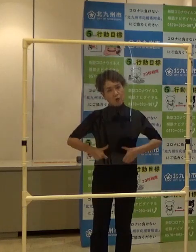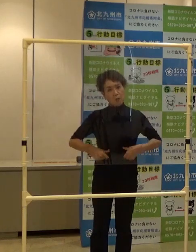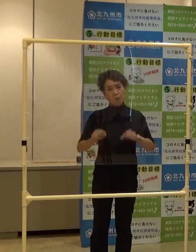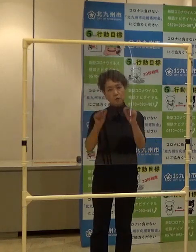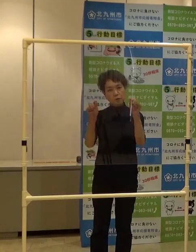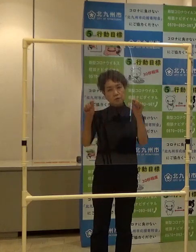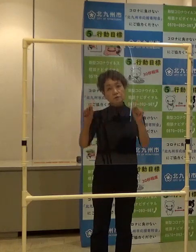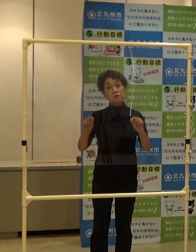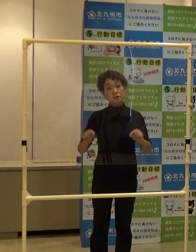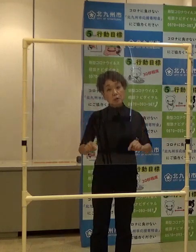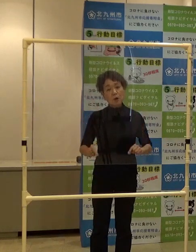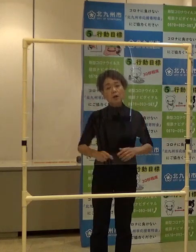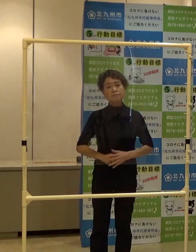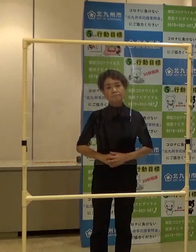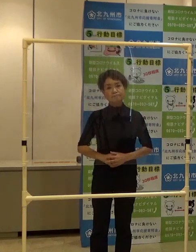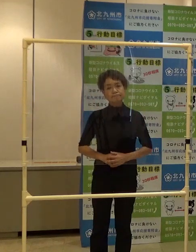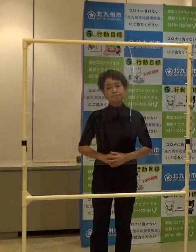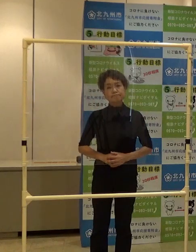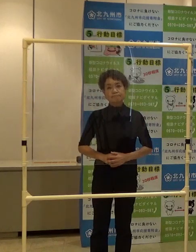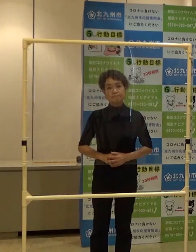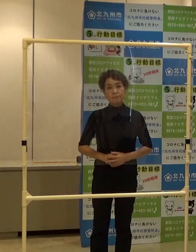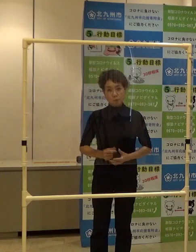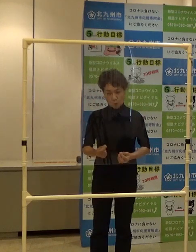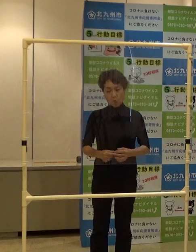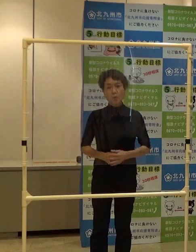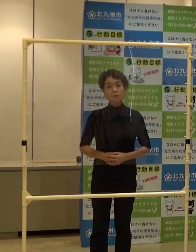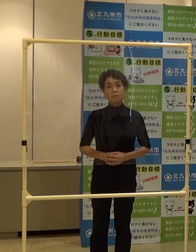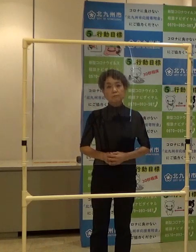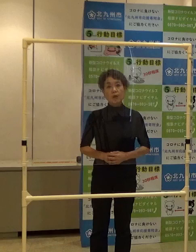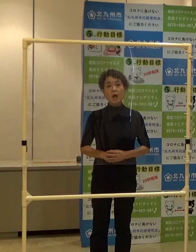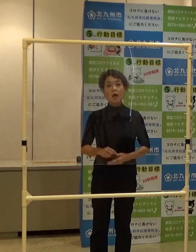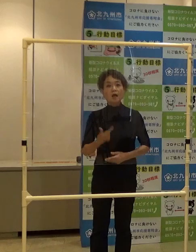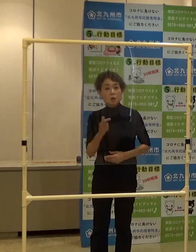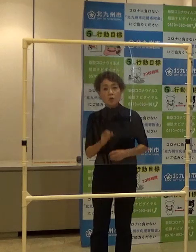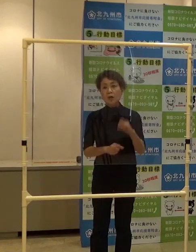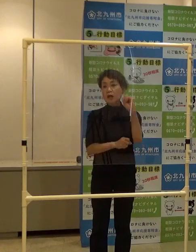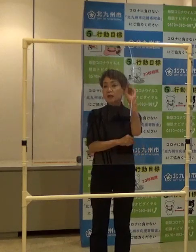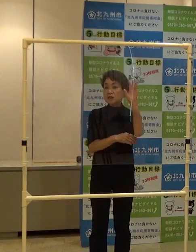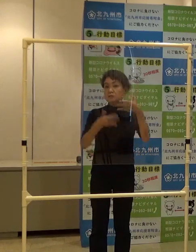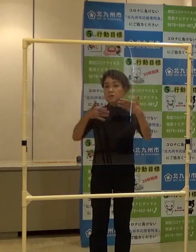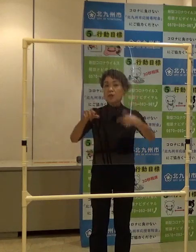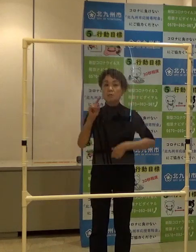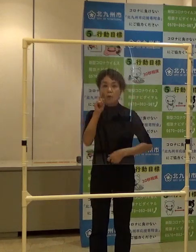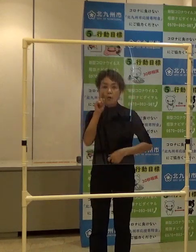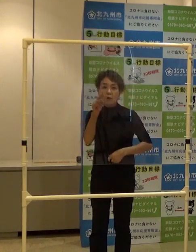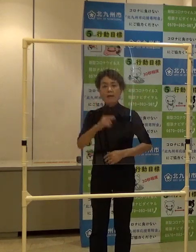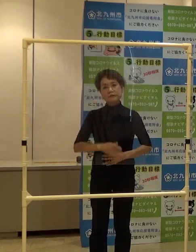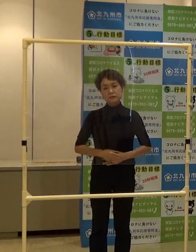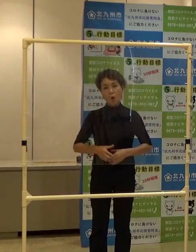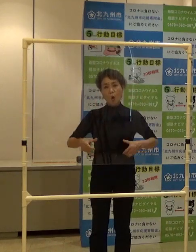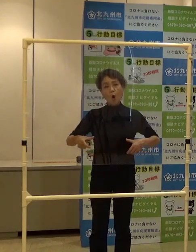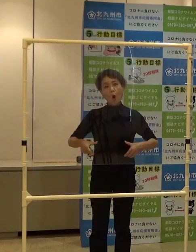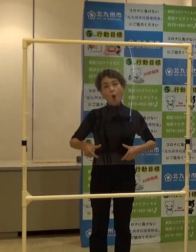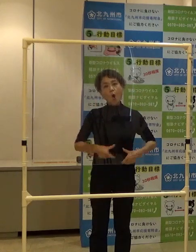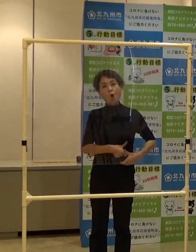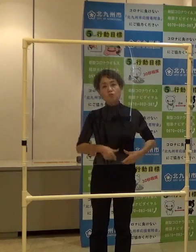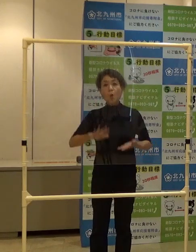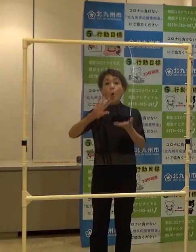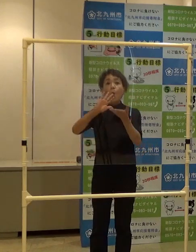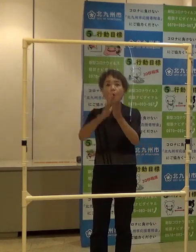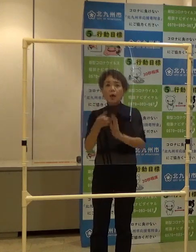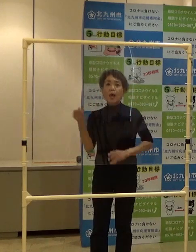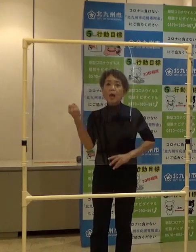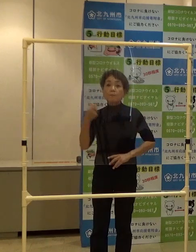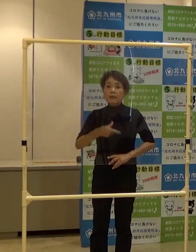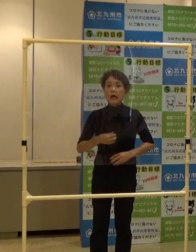については今でもそうです。したがいまして、まあ、いろんな報道を通じまして、福岡県が感染者がまた増え